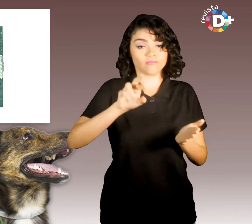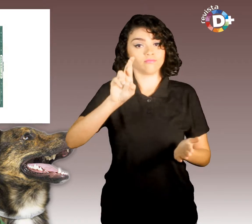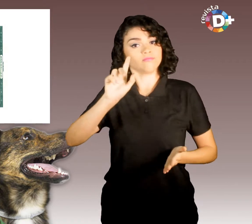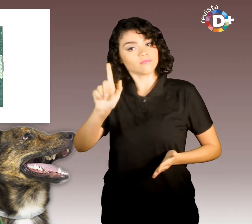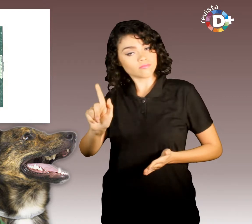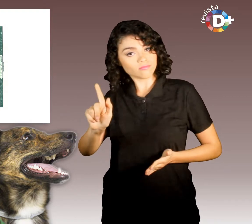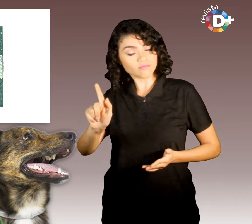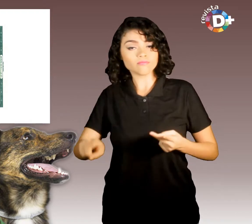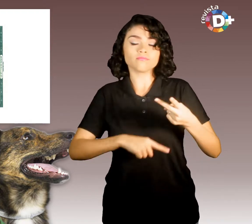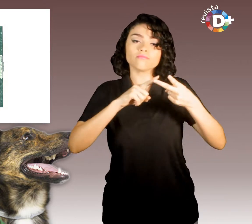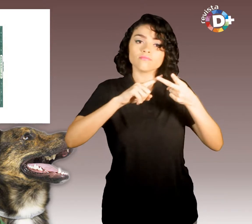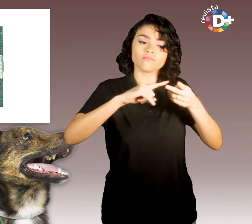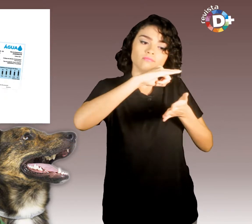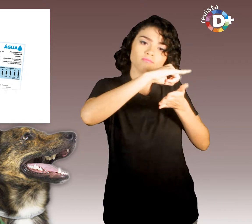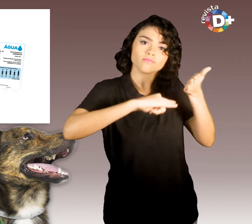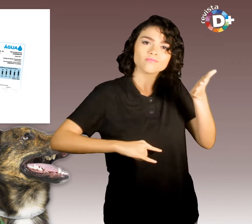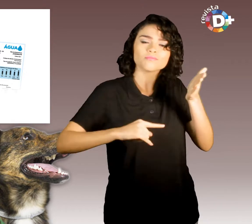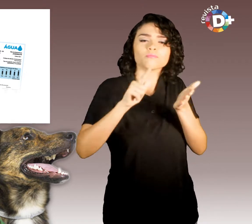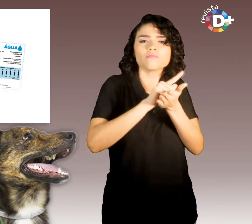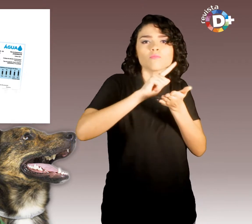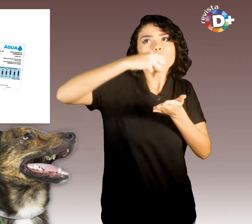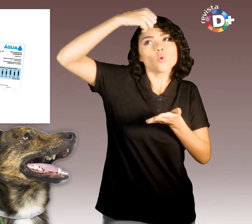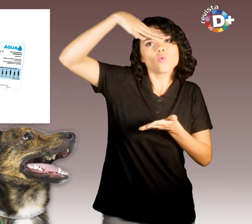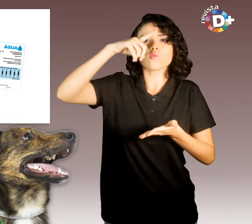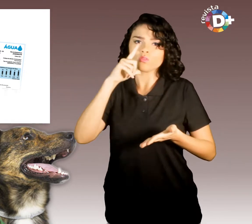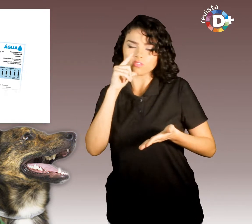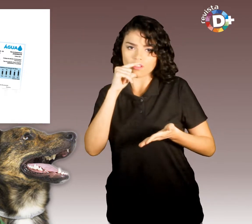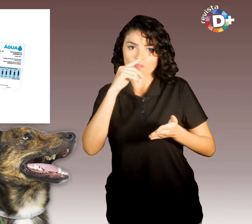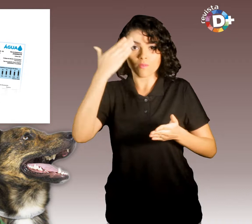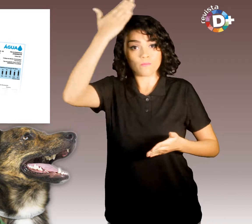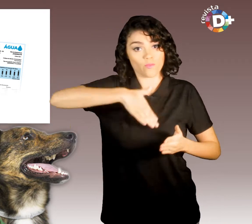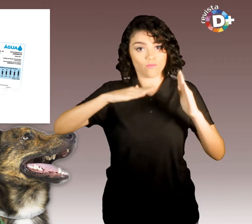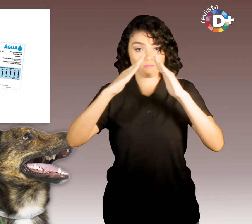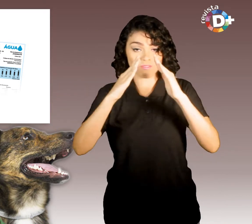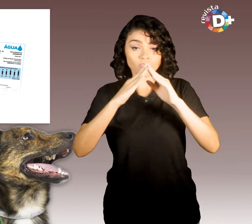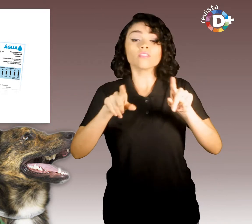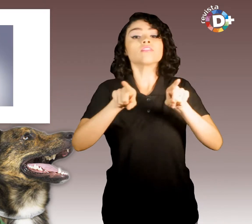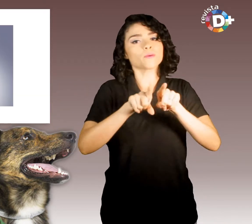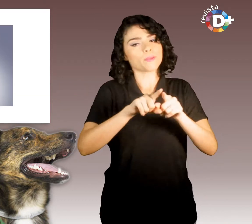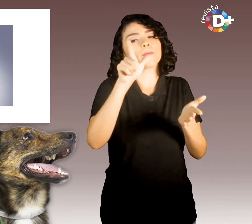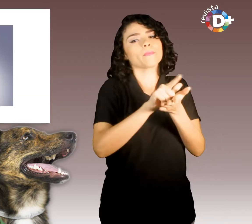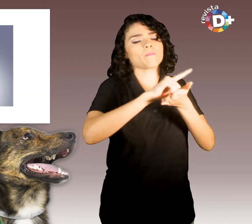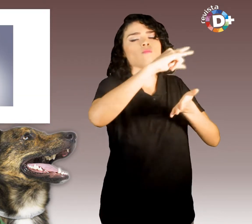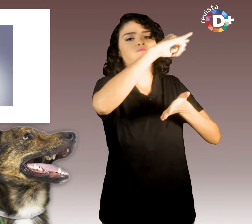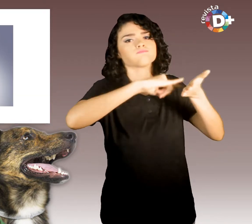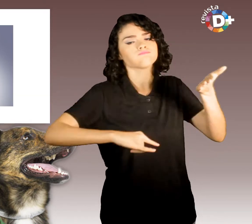comprovante de residência e assinar um termo de responsabilidade emitido pela